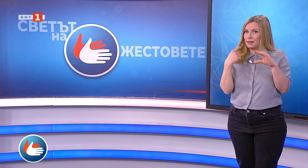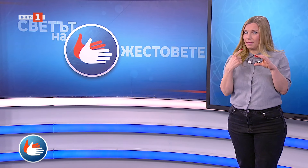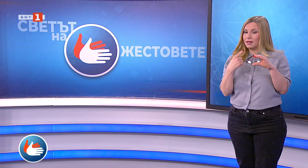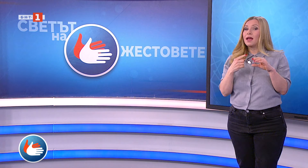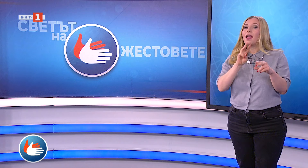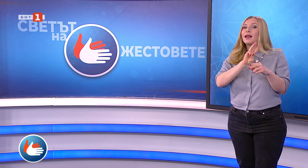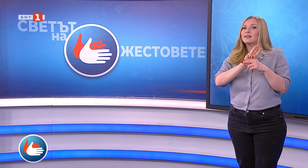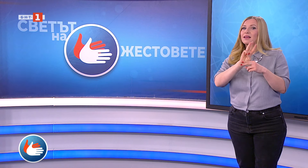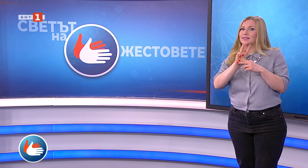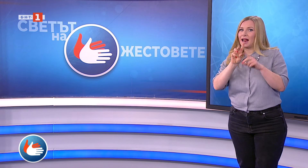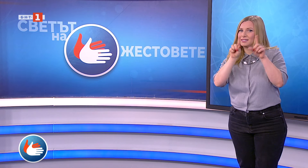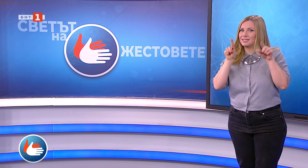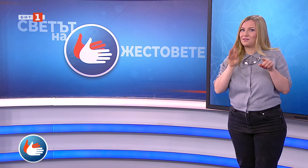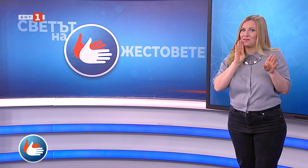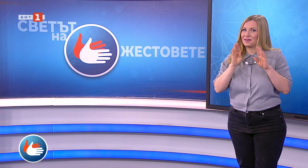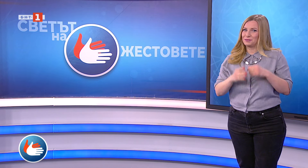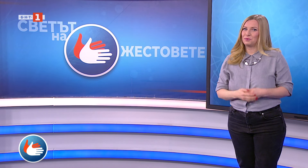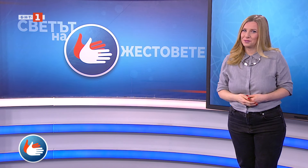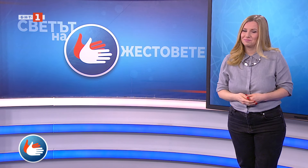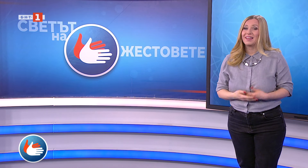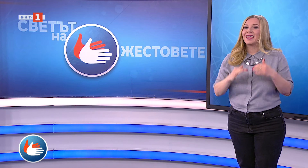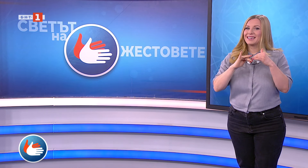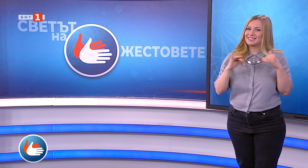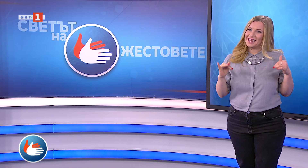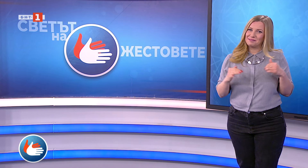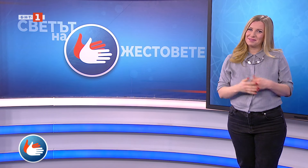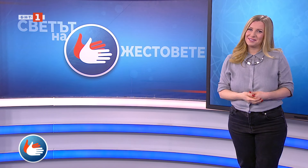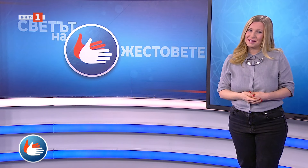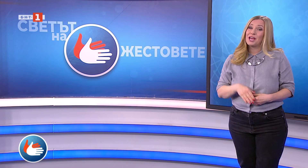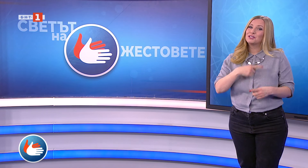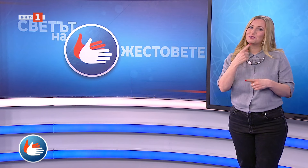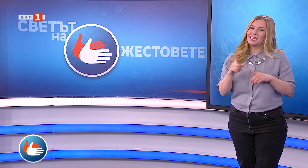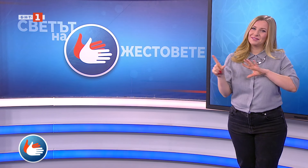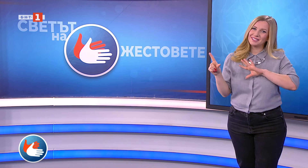Facebook страницата ни. Така се разделяме. До следващата седмица.